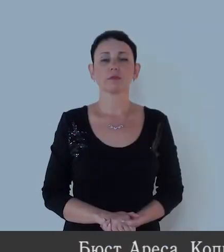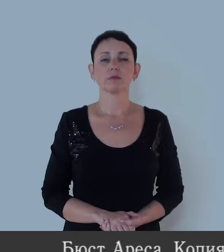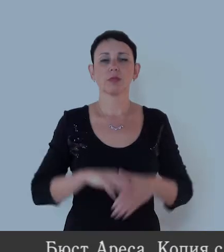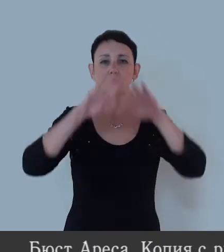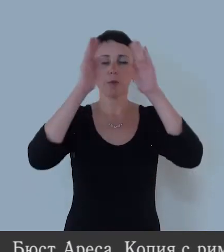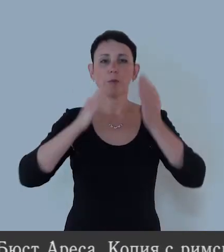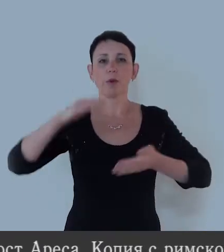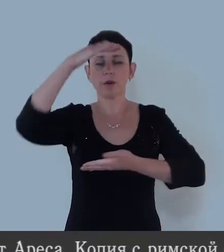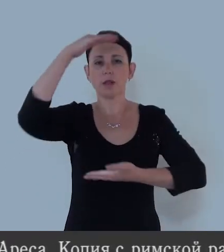Бюст Ареса.